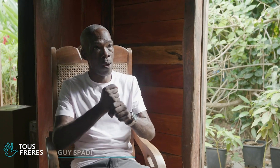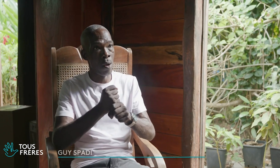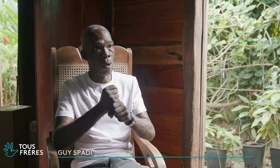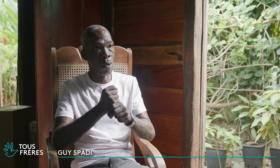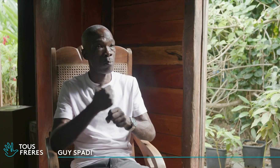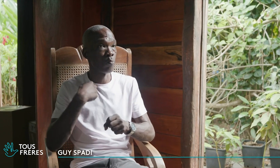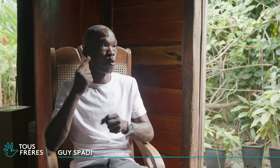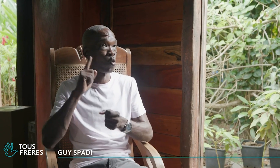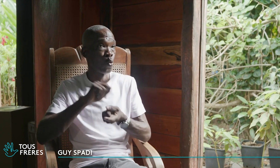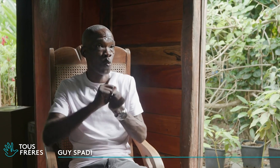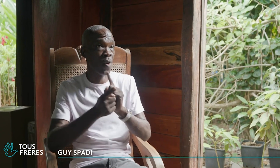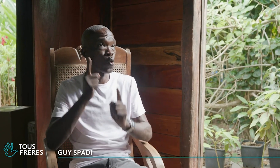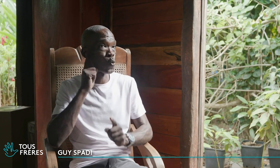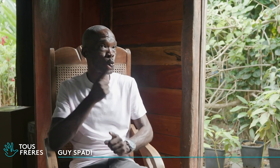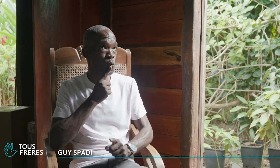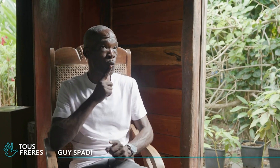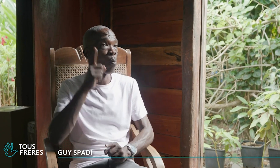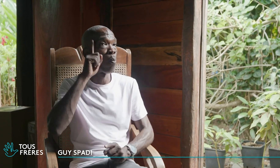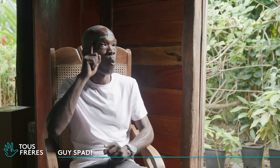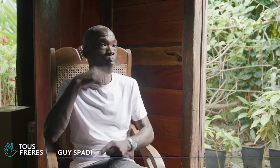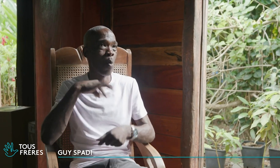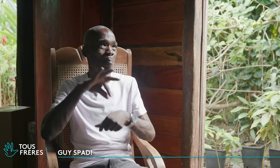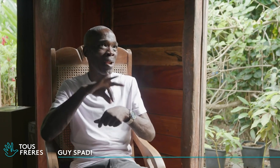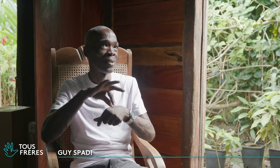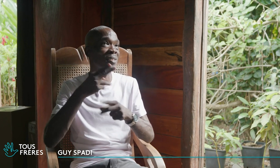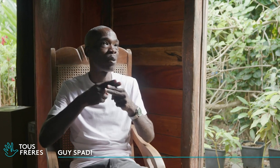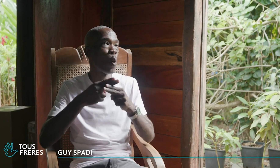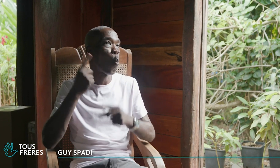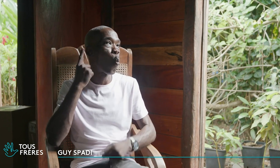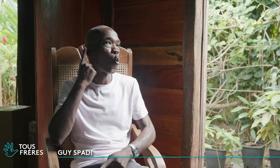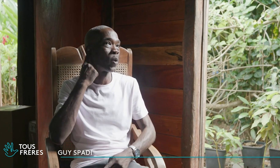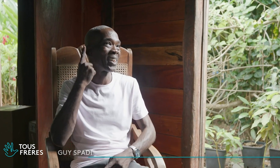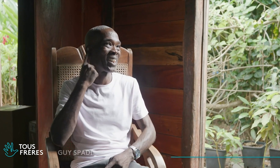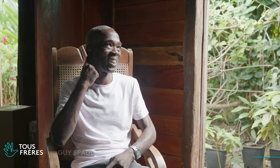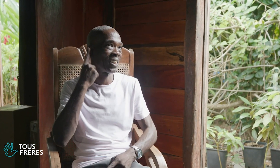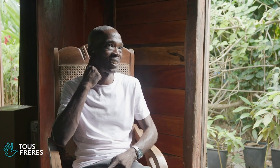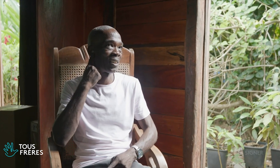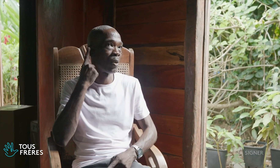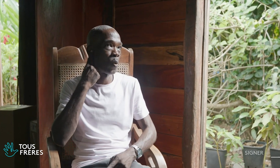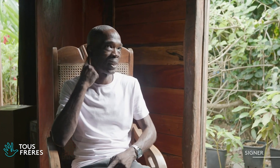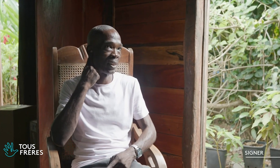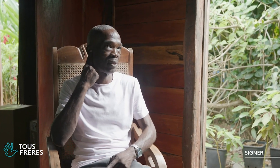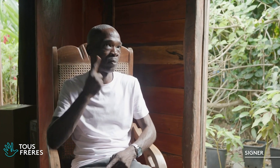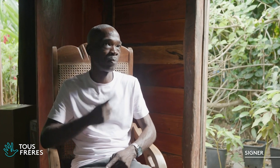entendant et à 2 ans et demi, mes parents ont découvert que je suis sourd suite à une